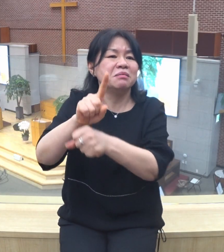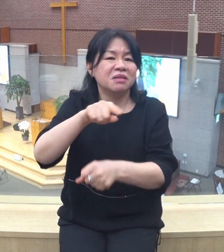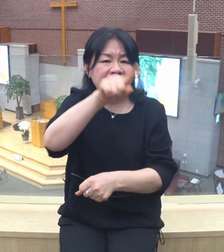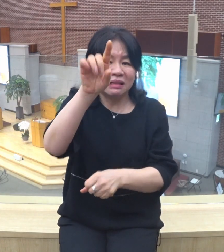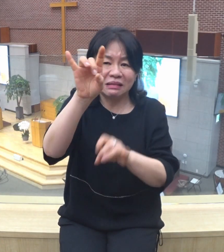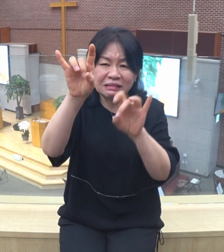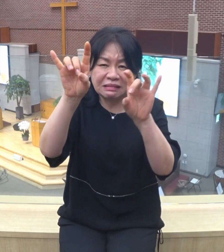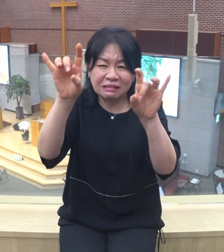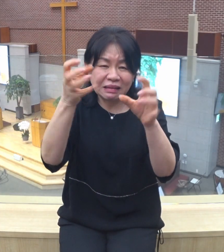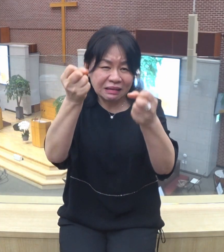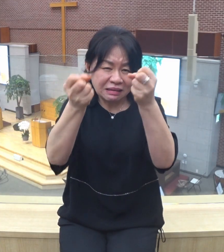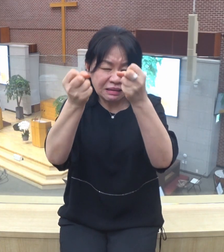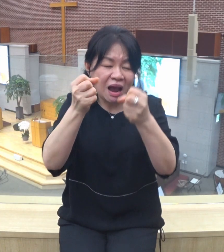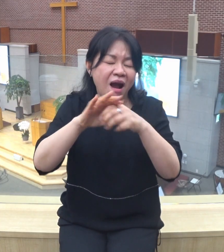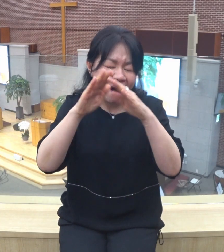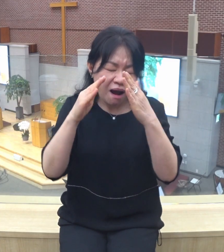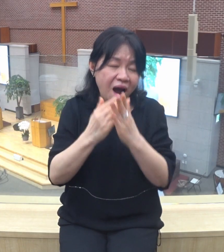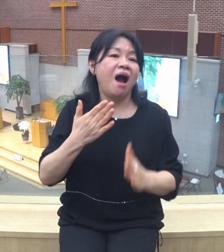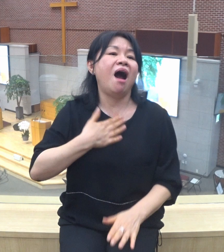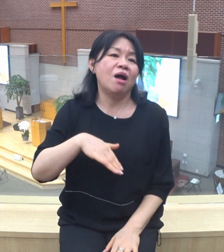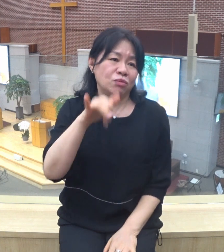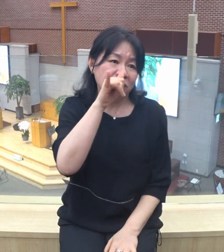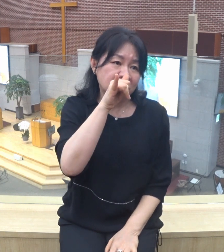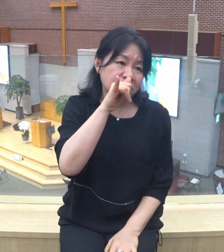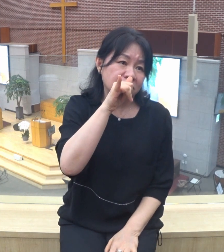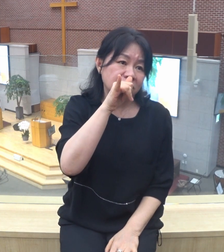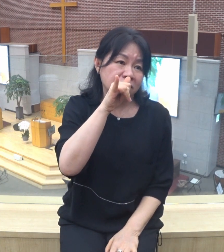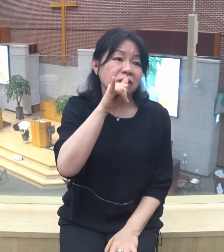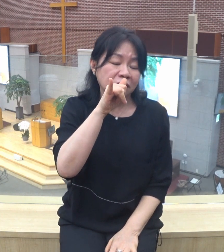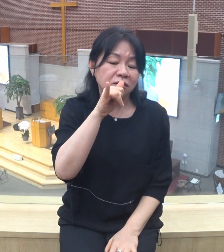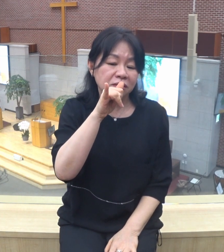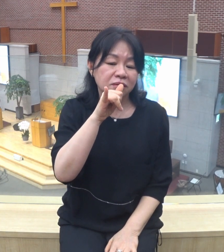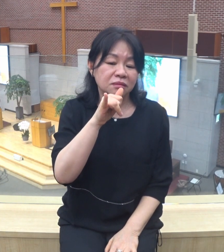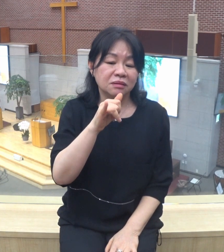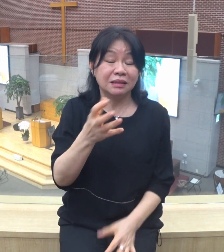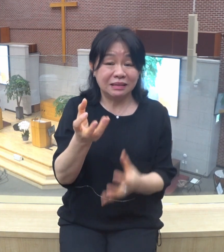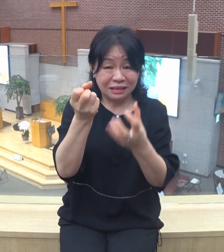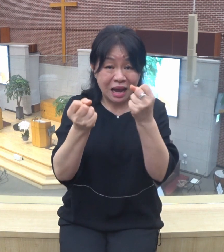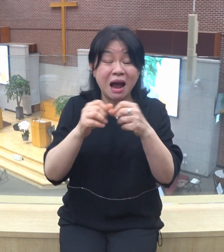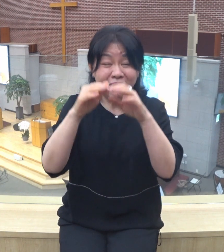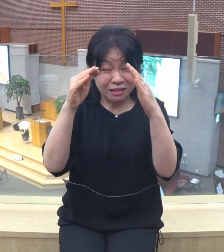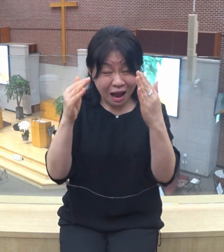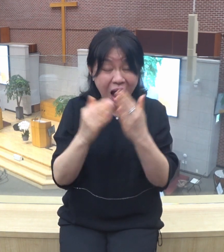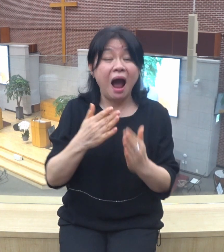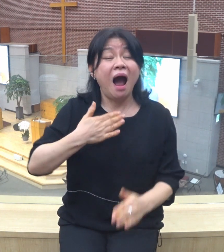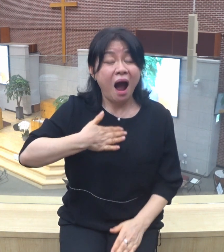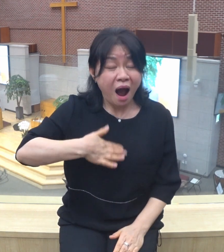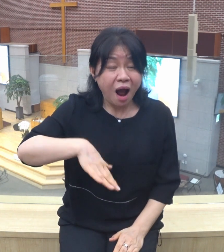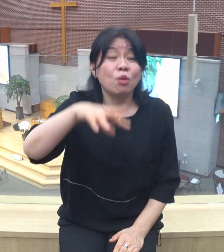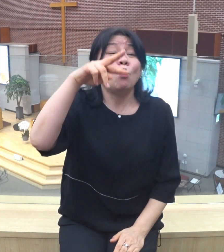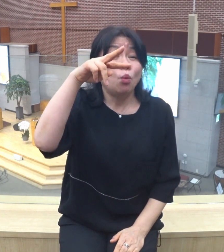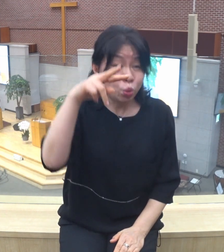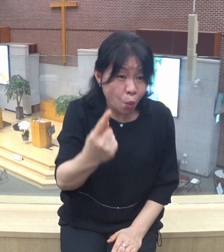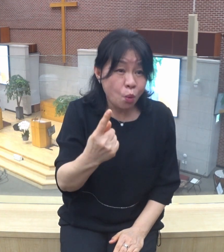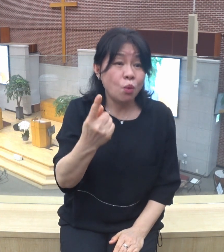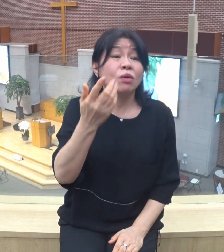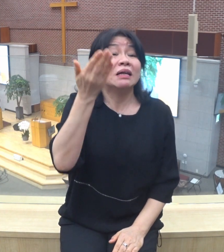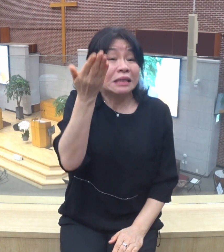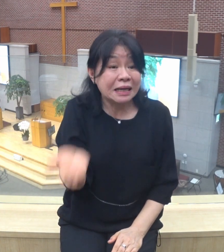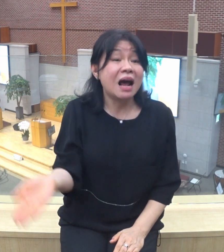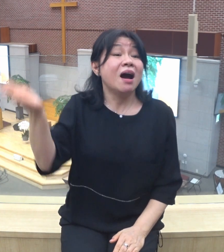다치고 상해서 어그러진 모습들이 아니라 우리가 원래 가진 그 모습들을 하나님께서는 가장 잘 알고